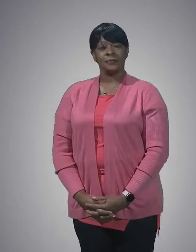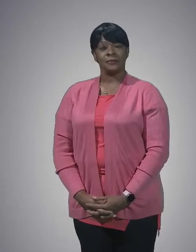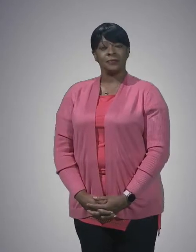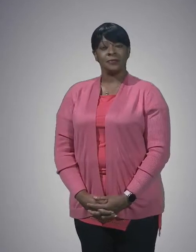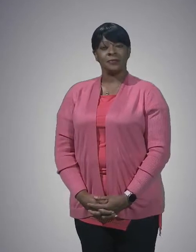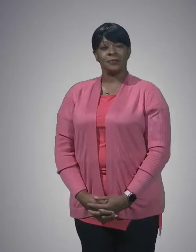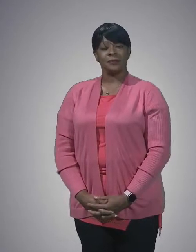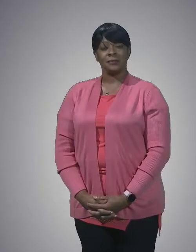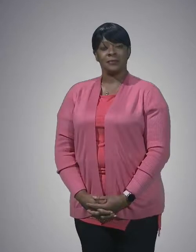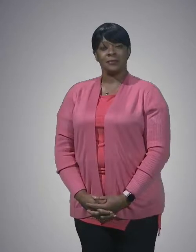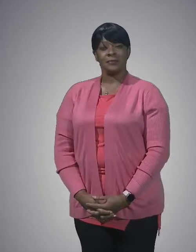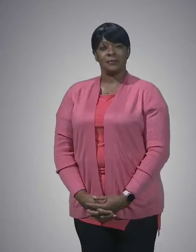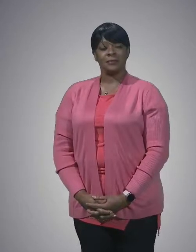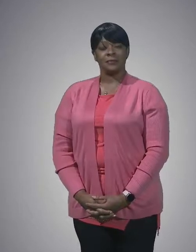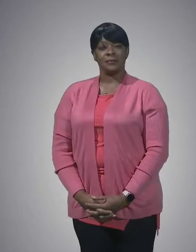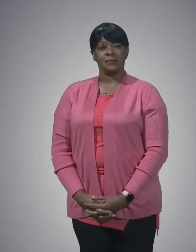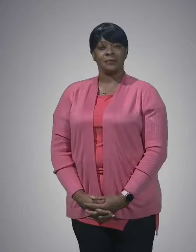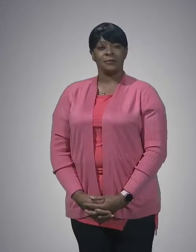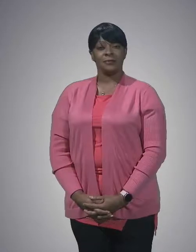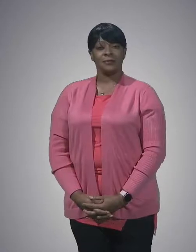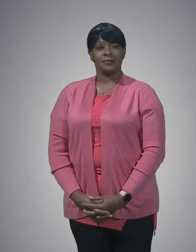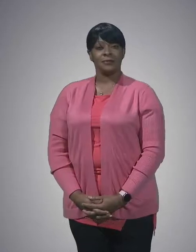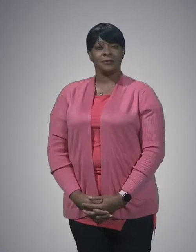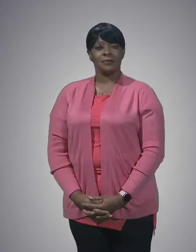seguras, eficaces,